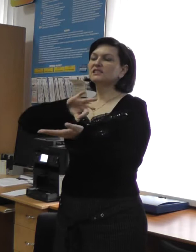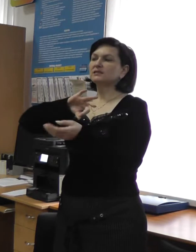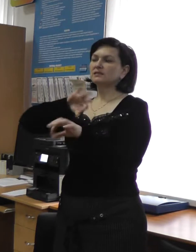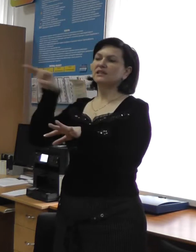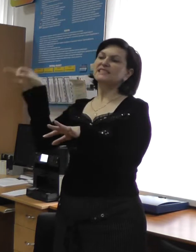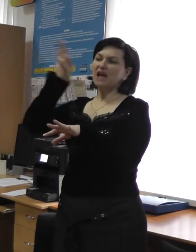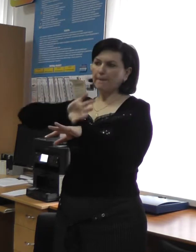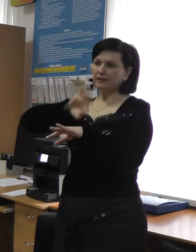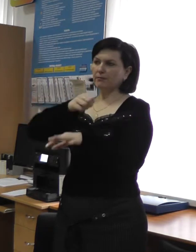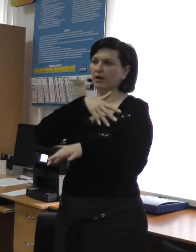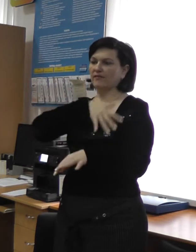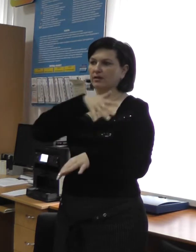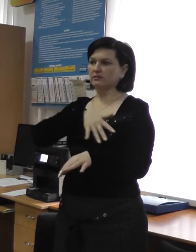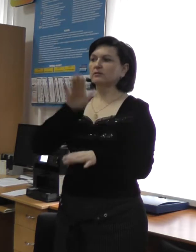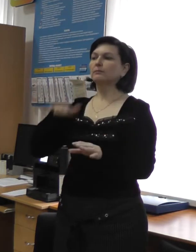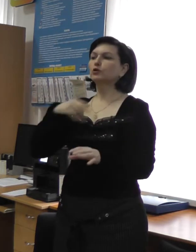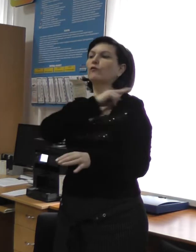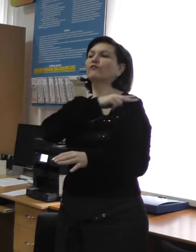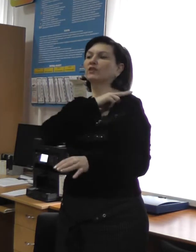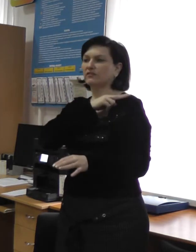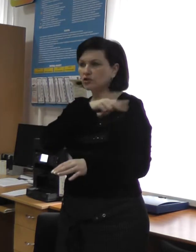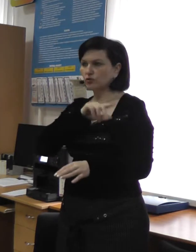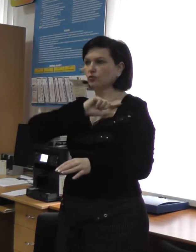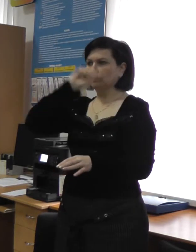окончания Академии – в Приморском крае и Забайкалье, а в